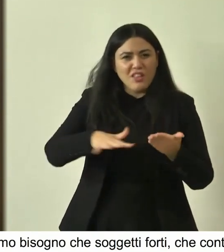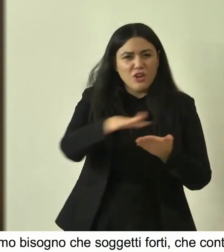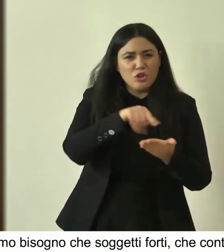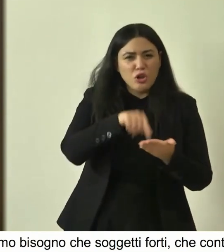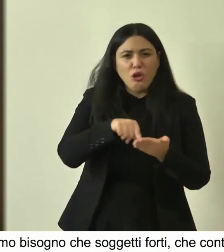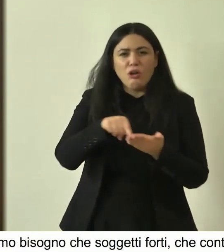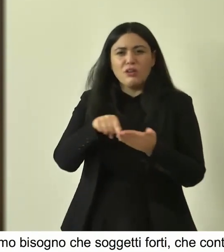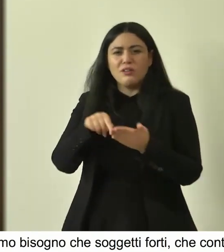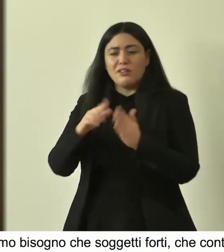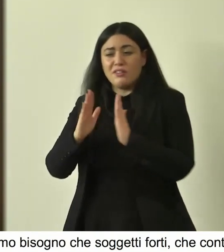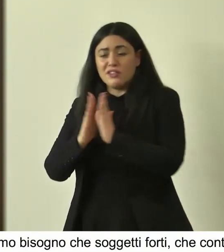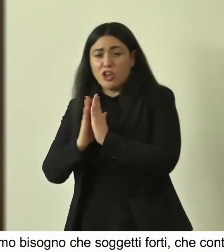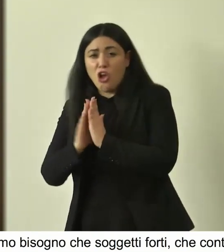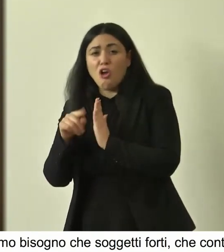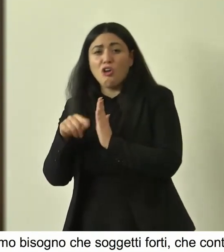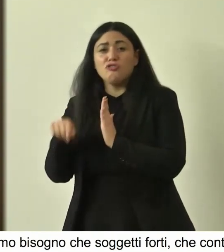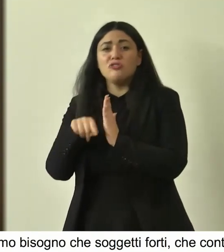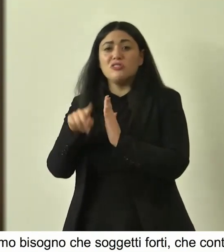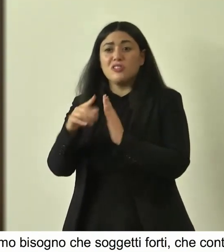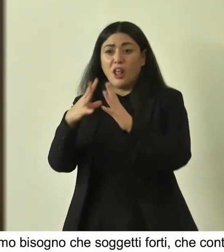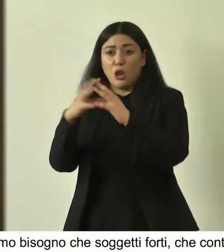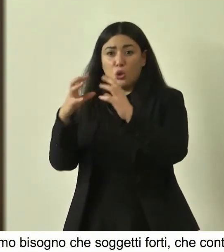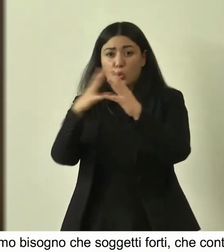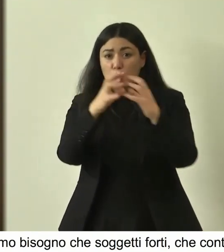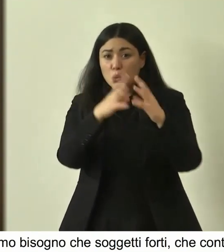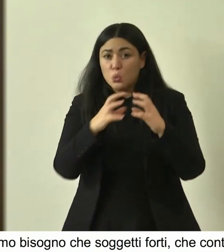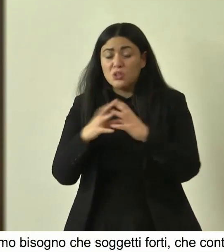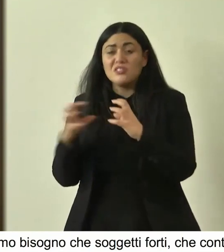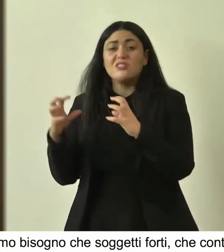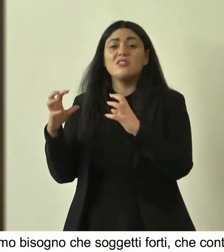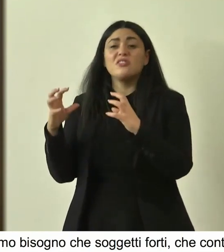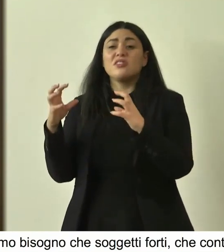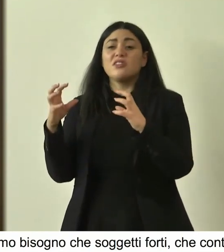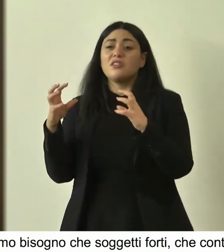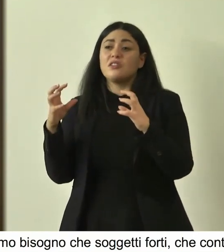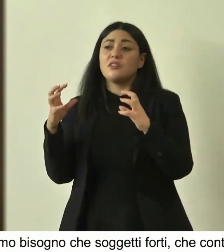le diocesi, gli industriali,